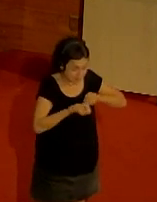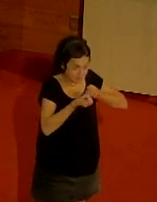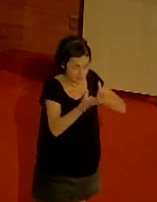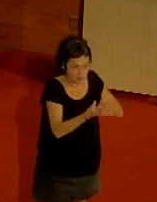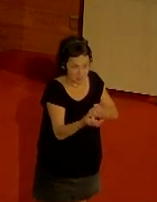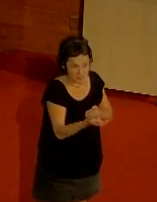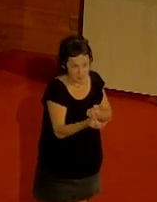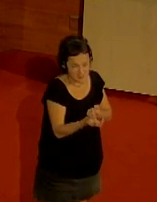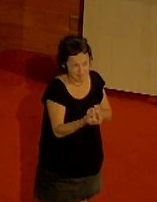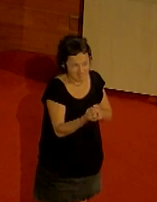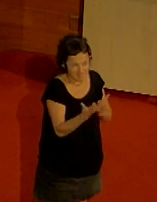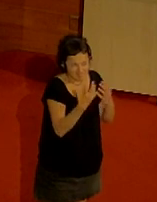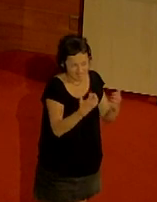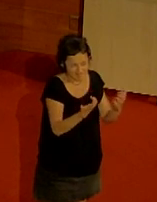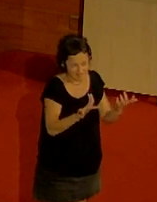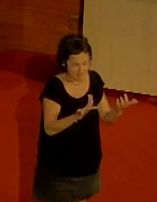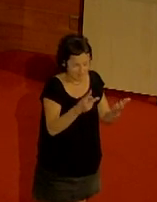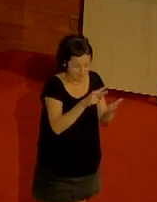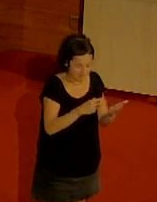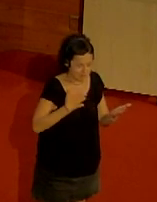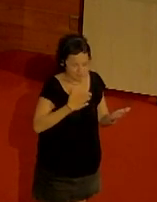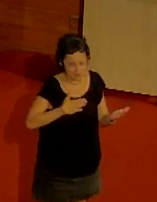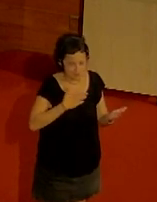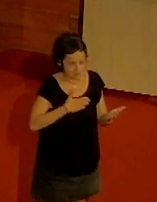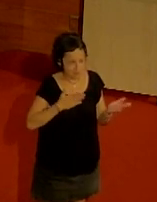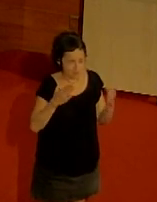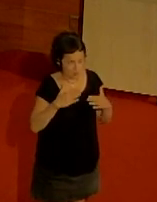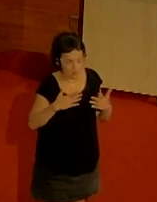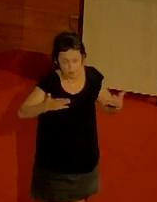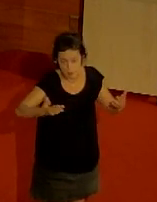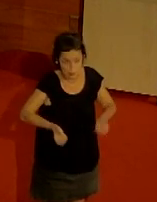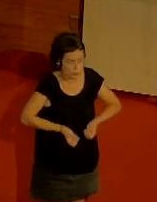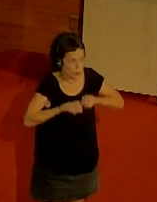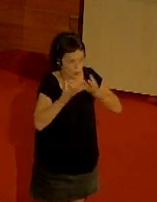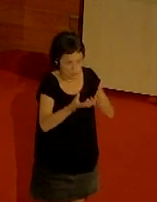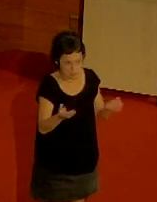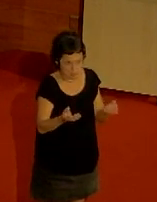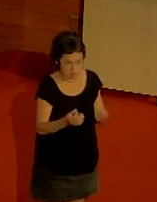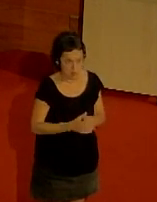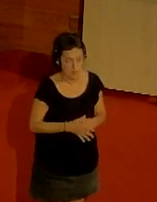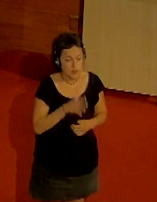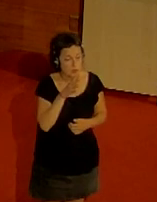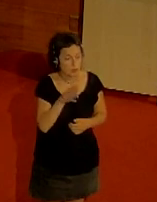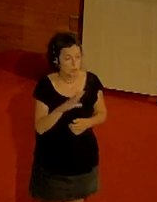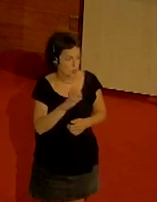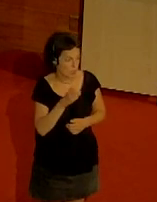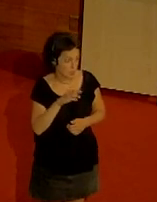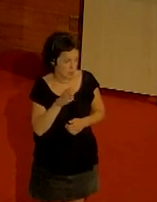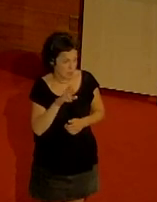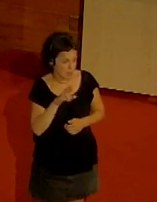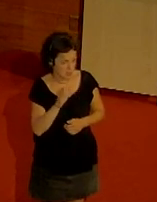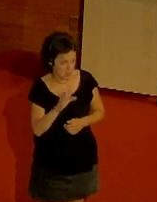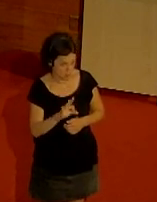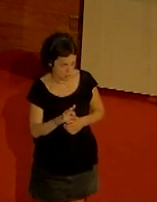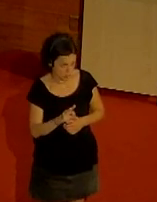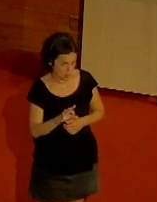no son agradables, ¿no? Pero hay que contarlas, ¿no? Por esto Martín Caparrós siempre dice, bueno,